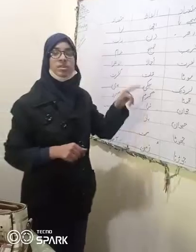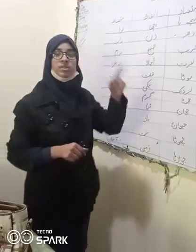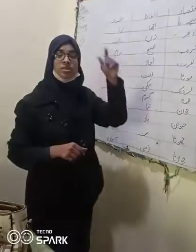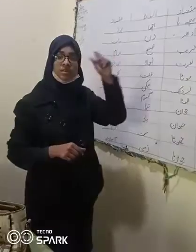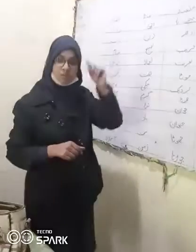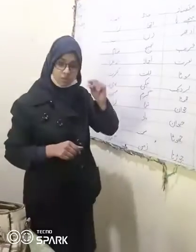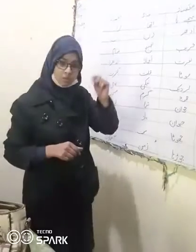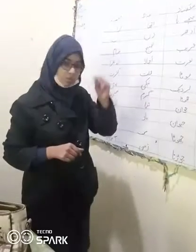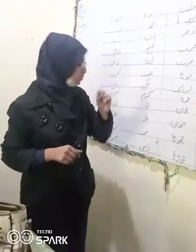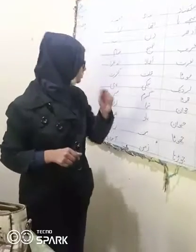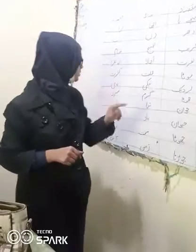किल्लत